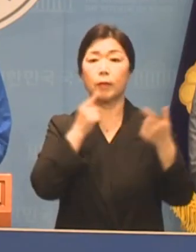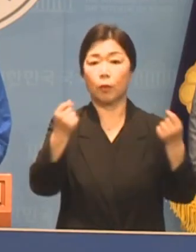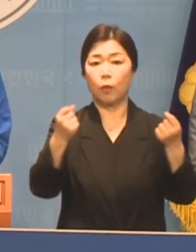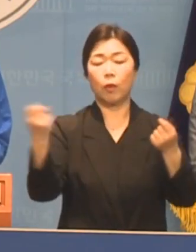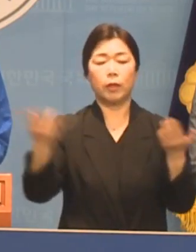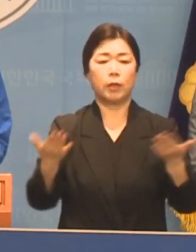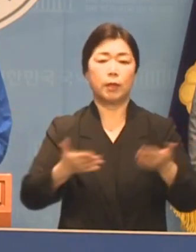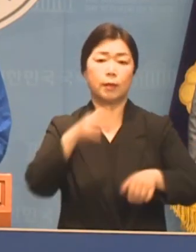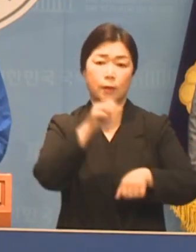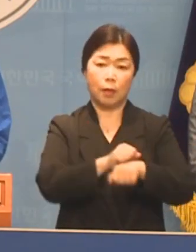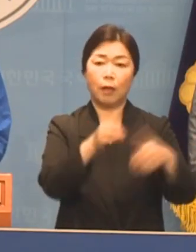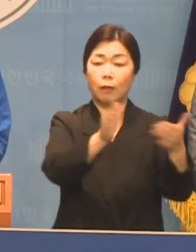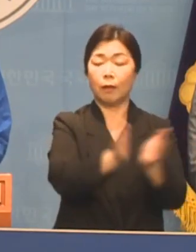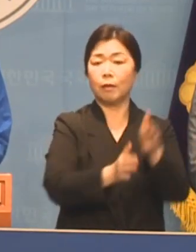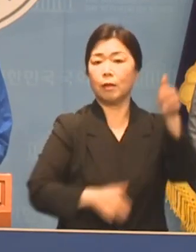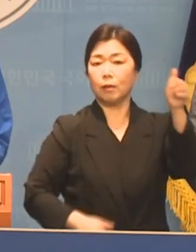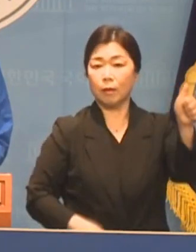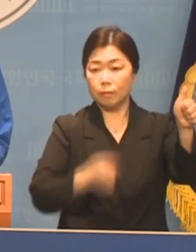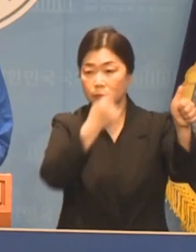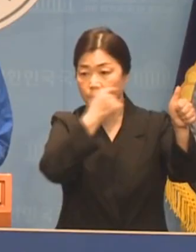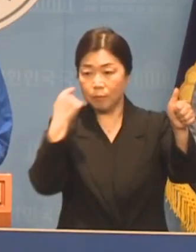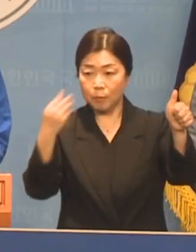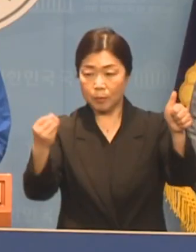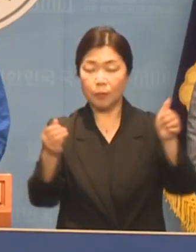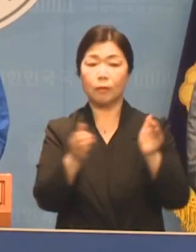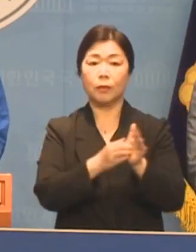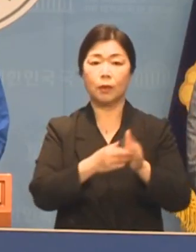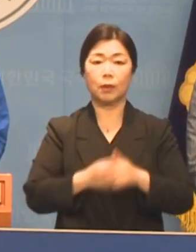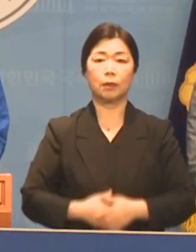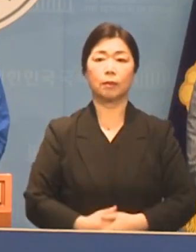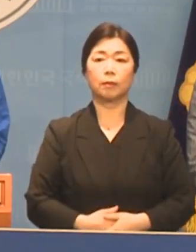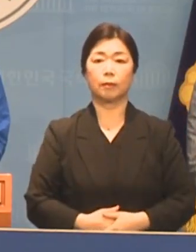일 잘하는 단체장으로 검증되었습니다.